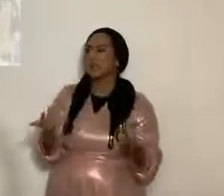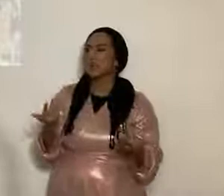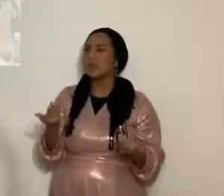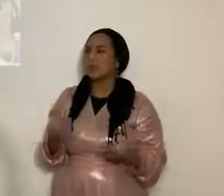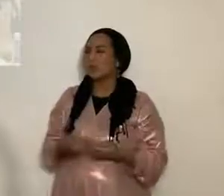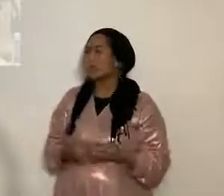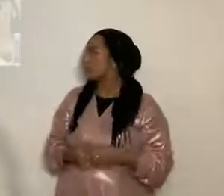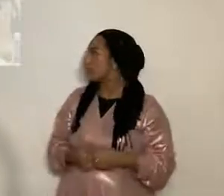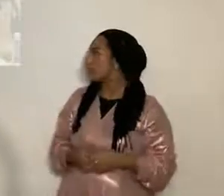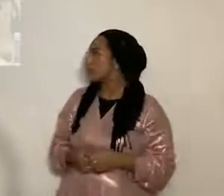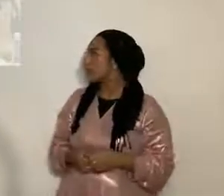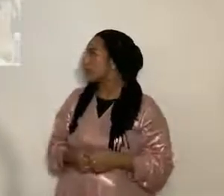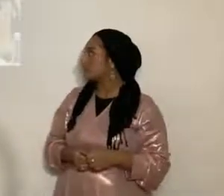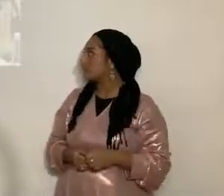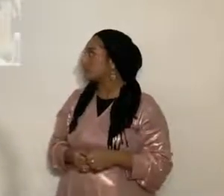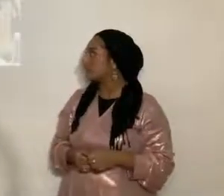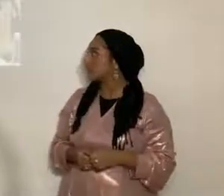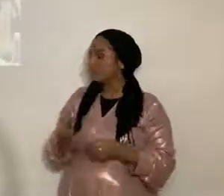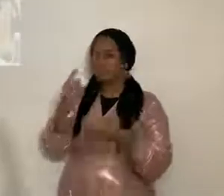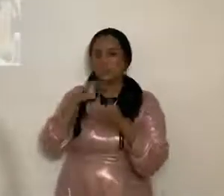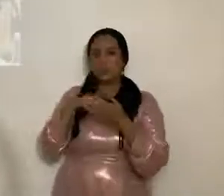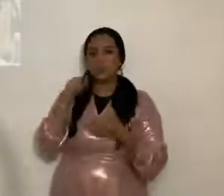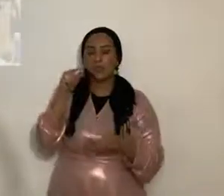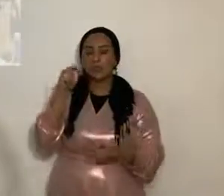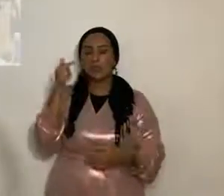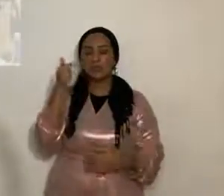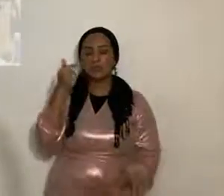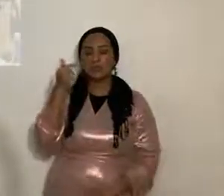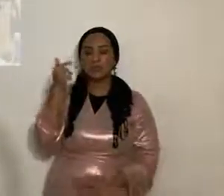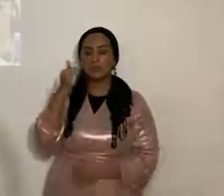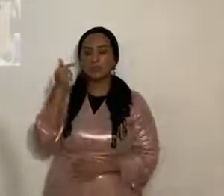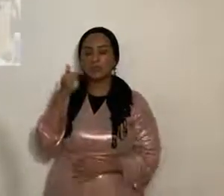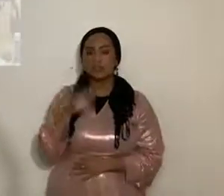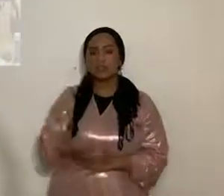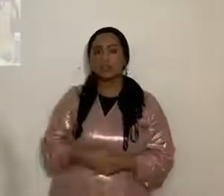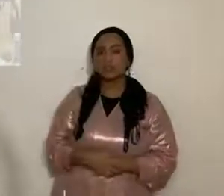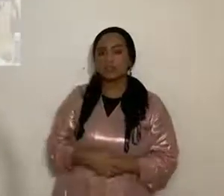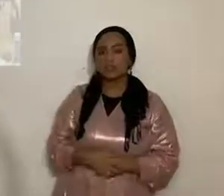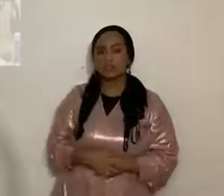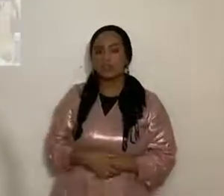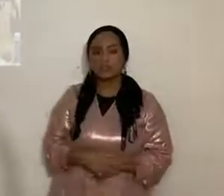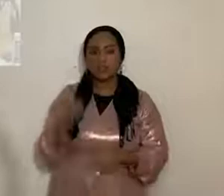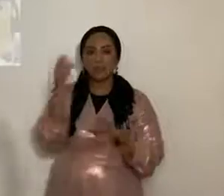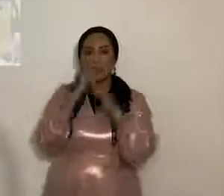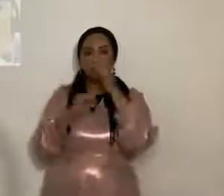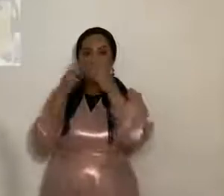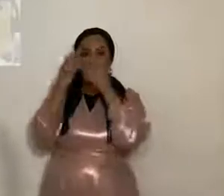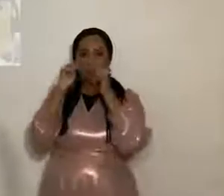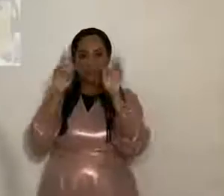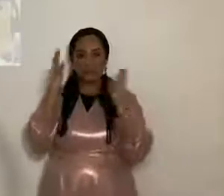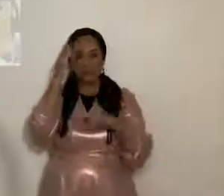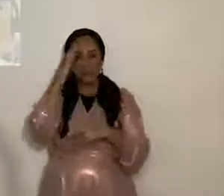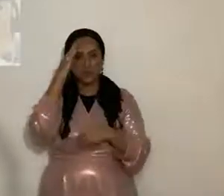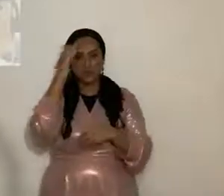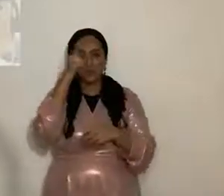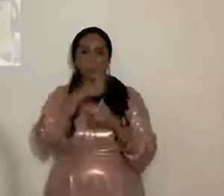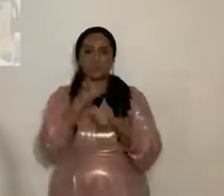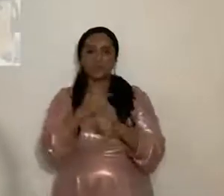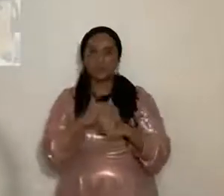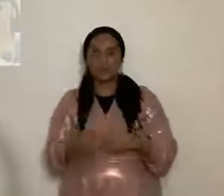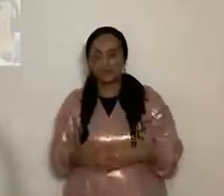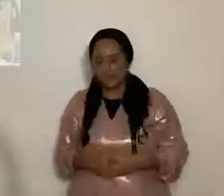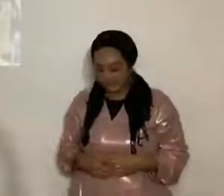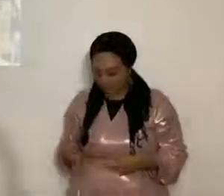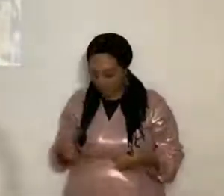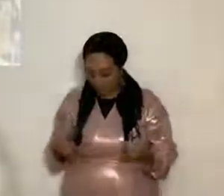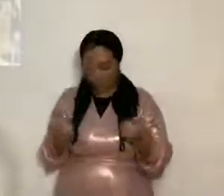la señal del pacto. Vamos a Génesis capítulo 17. Tú ya te lo sabes, ¿verdad, amado Ar? Muchas